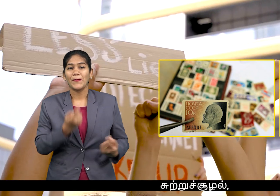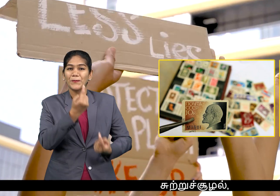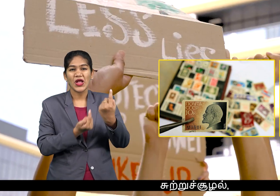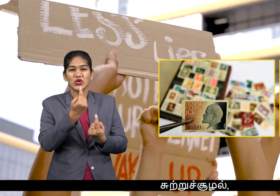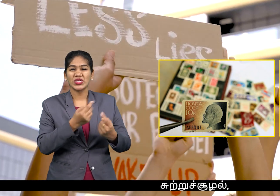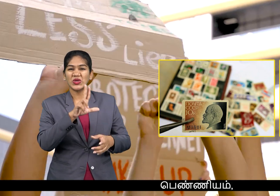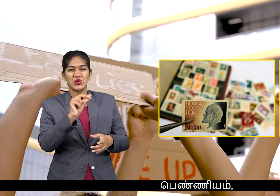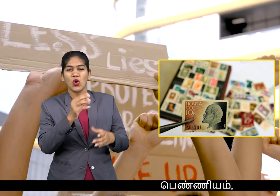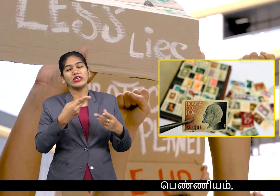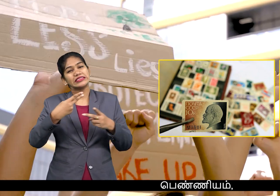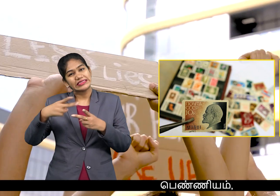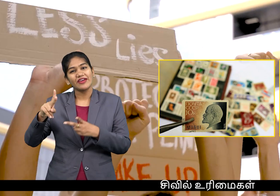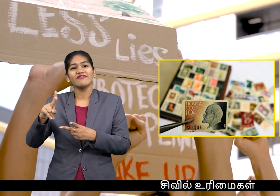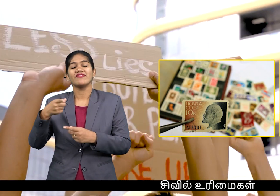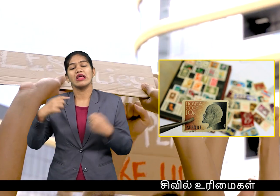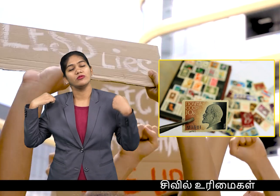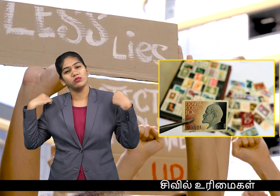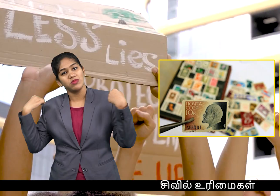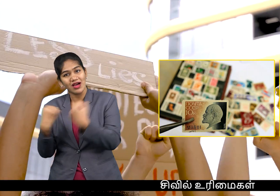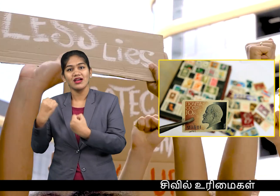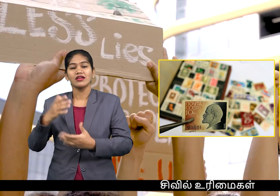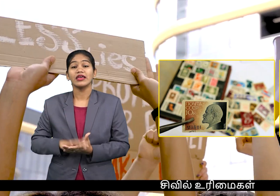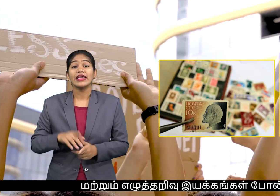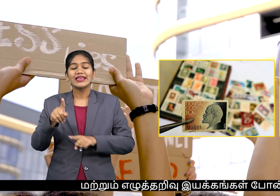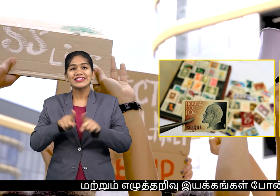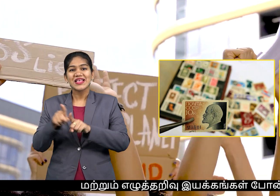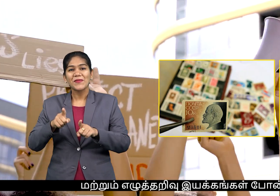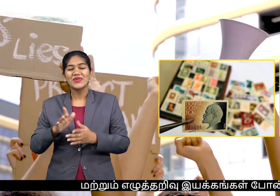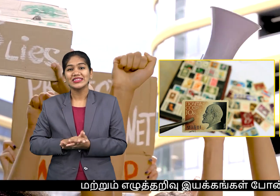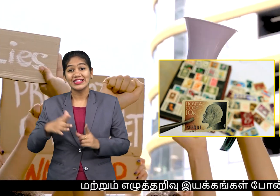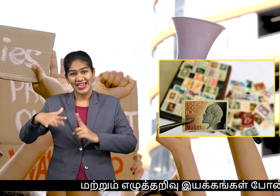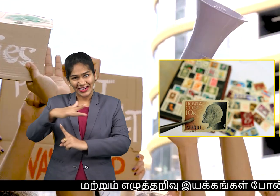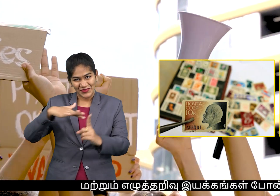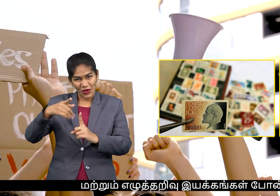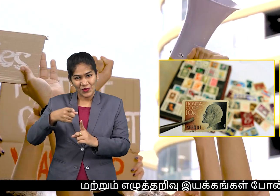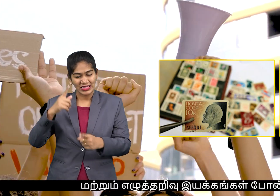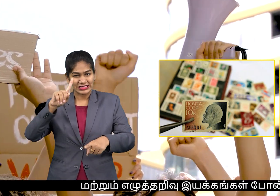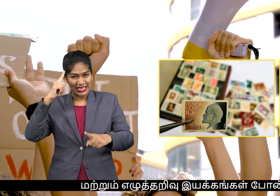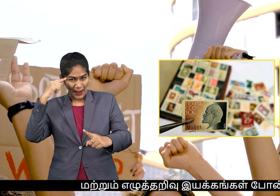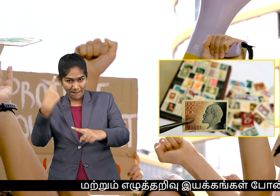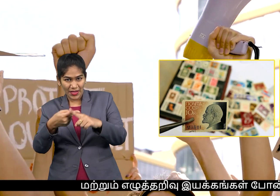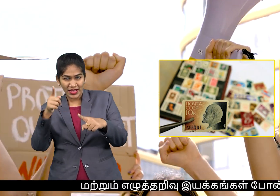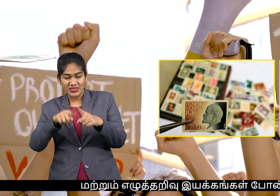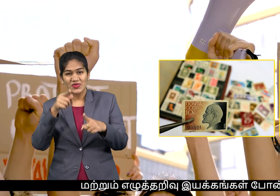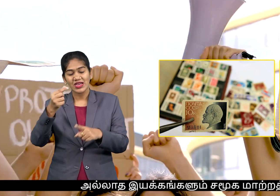சுற்றுச்சூழல், பெண்ணியம், சிவில் உரிமைகள் மற்றும் எழுத்தறிவு இயக்கங்கள் போன்ற அரசியல்